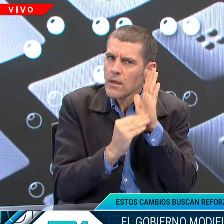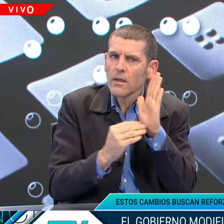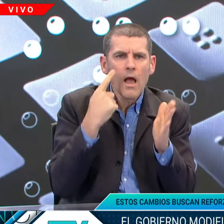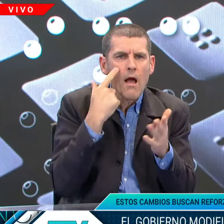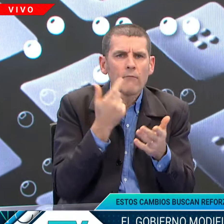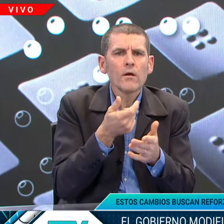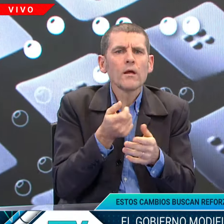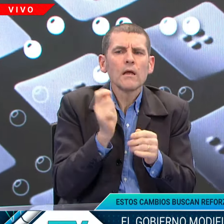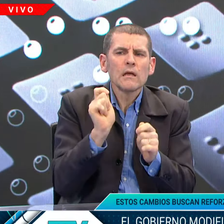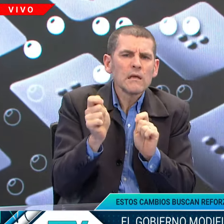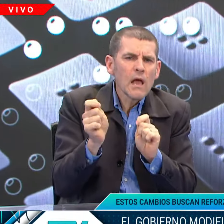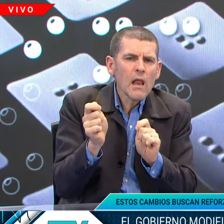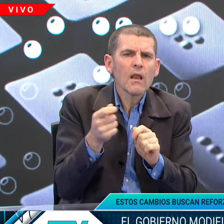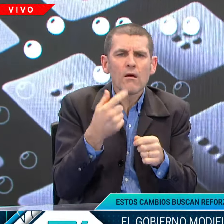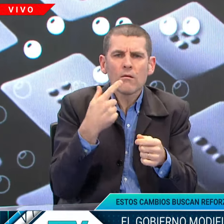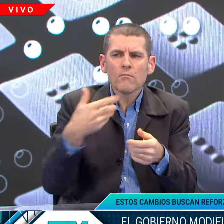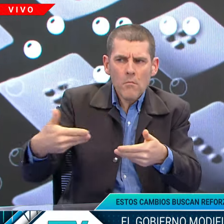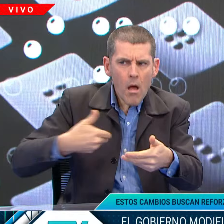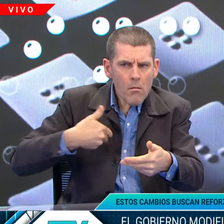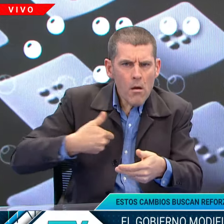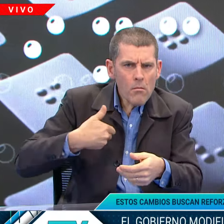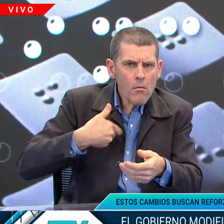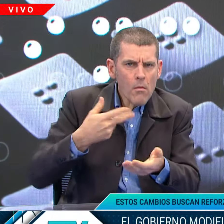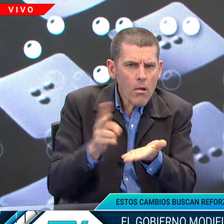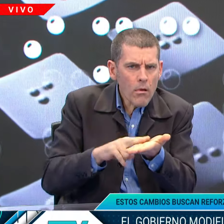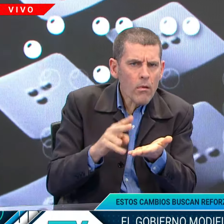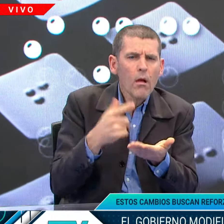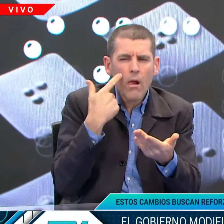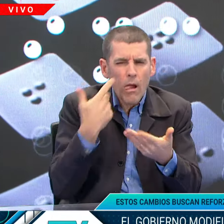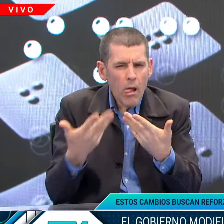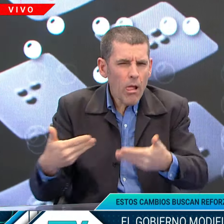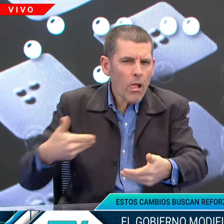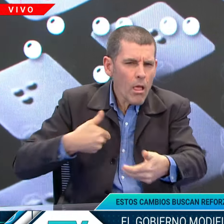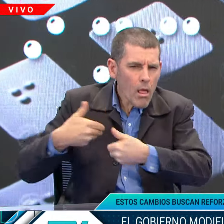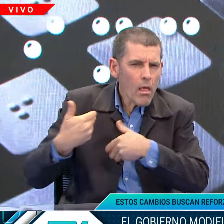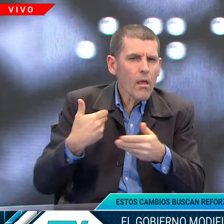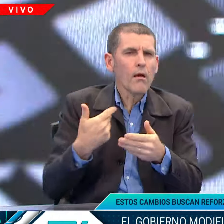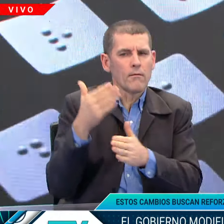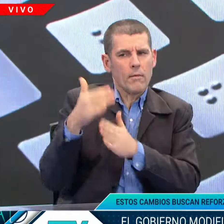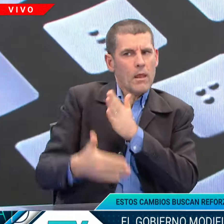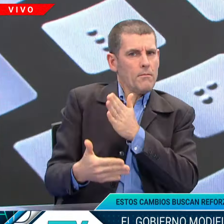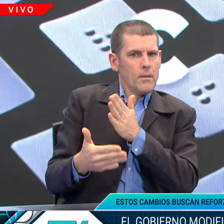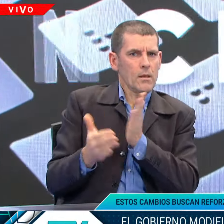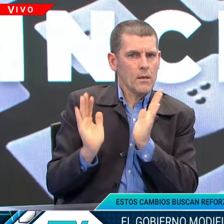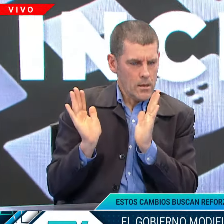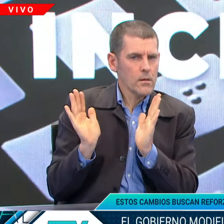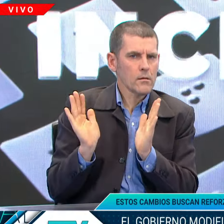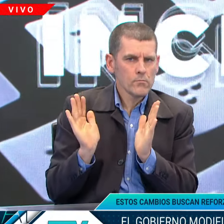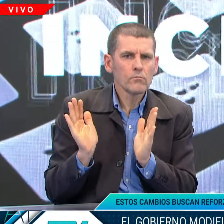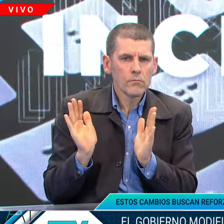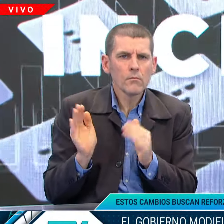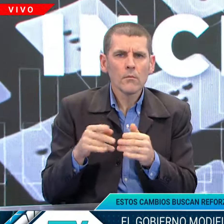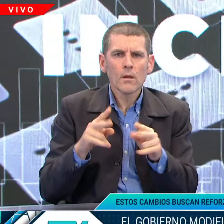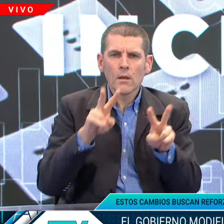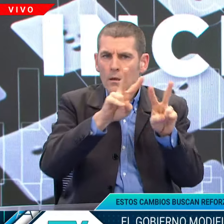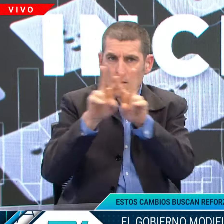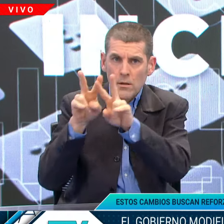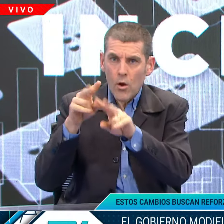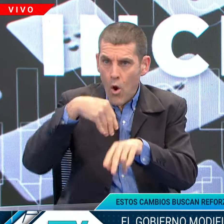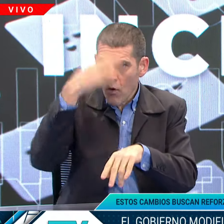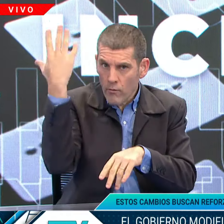solicitudes reiterativas y evitar abusos. En casos de información disponible en sitios oficiales